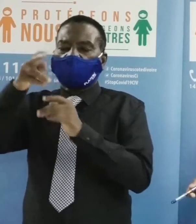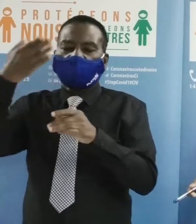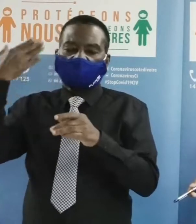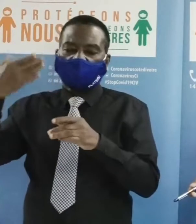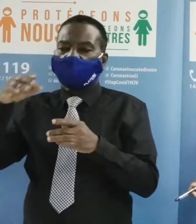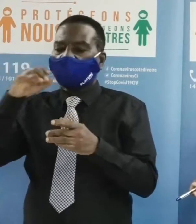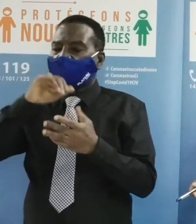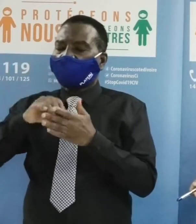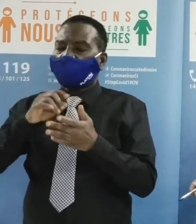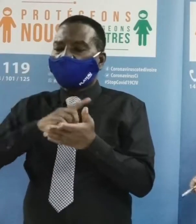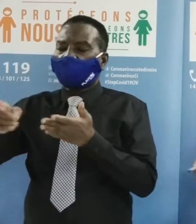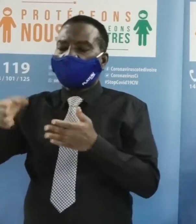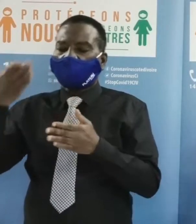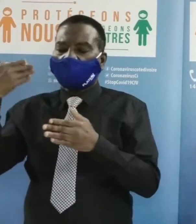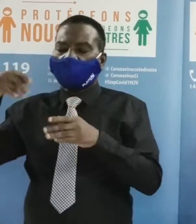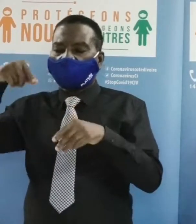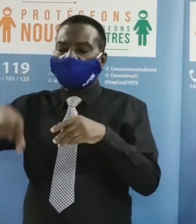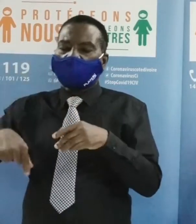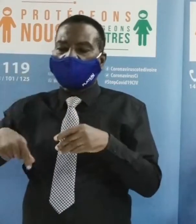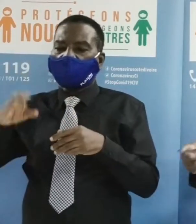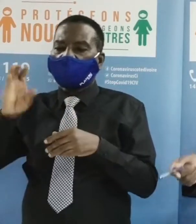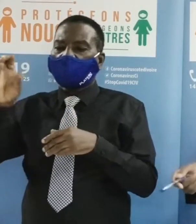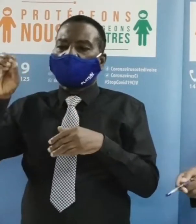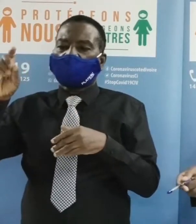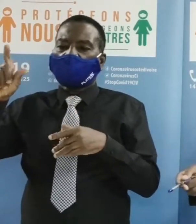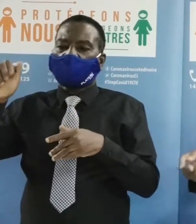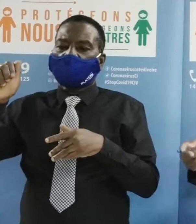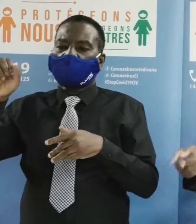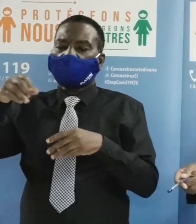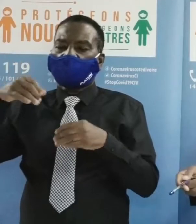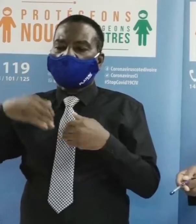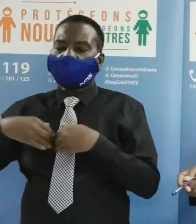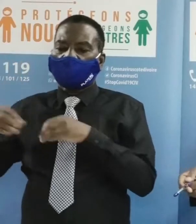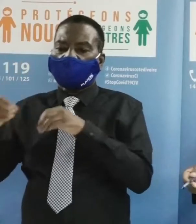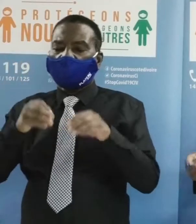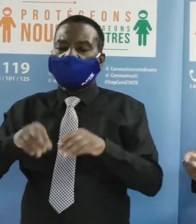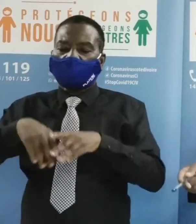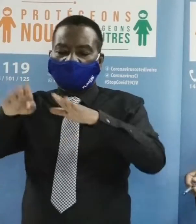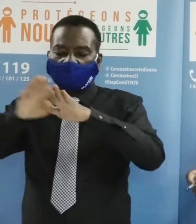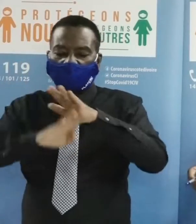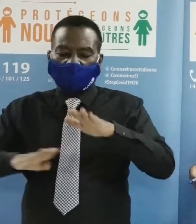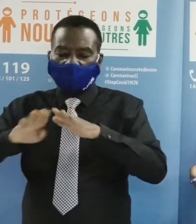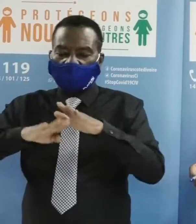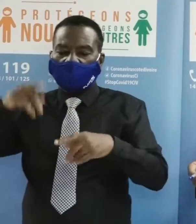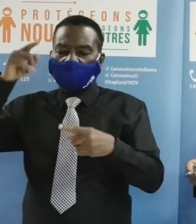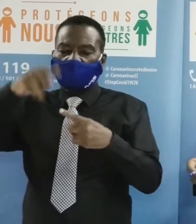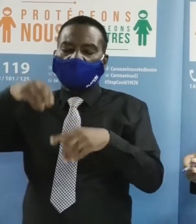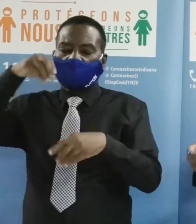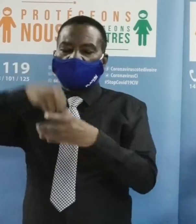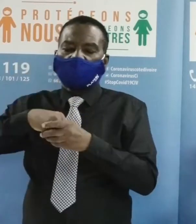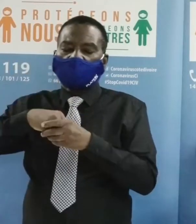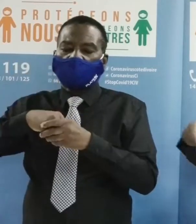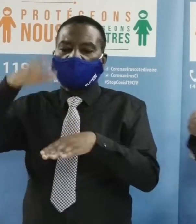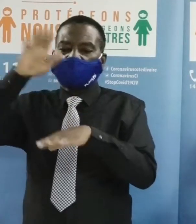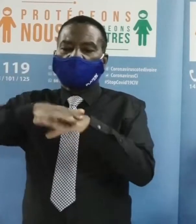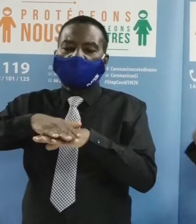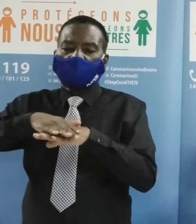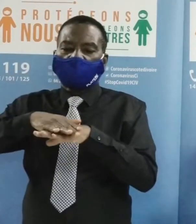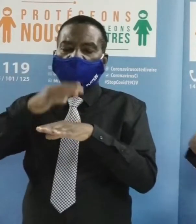ce n'est que la semaine dernière que kaunas a pu implanter sa base sur